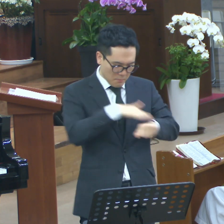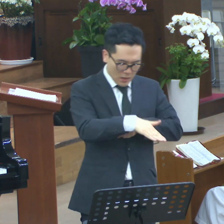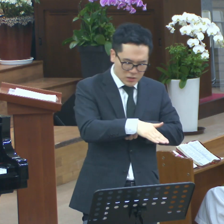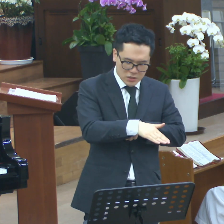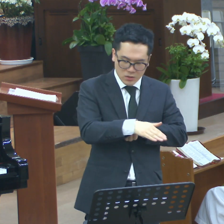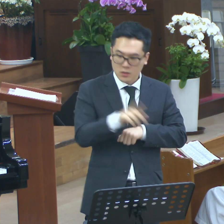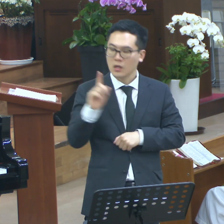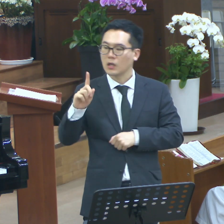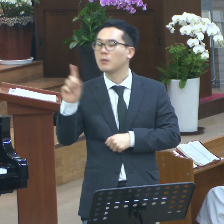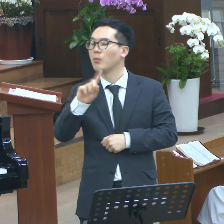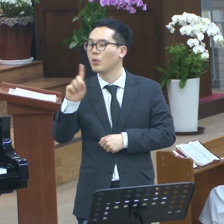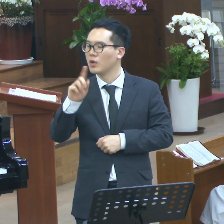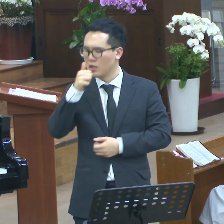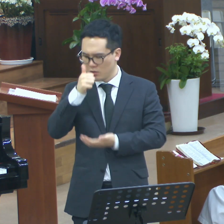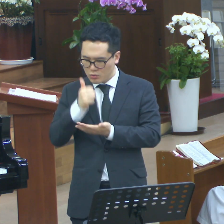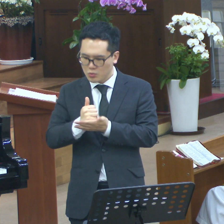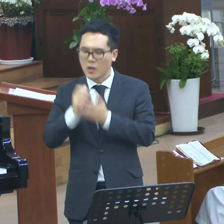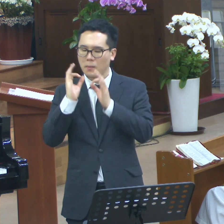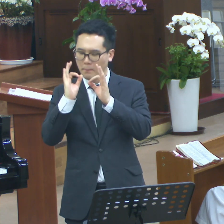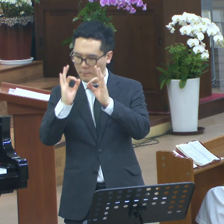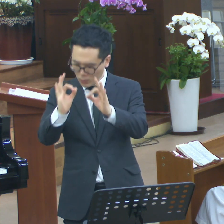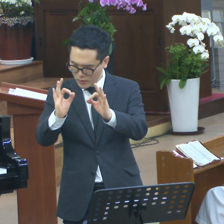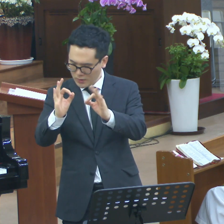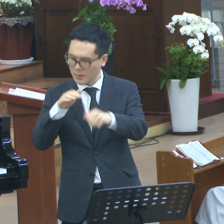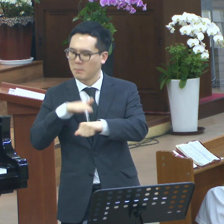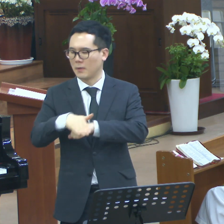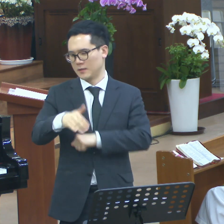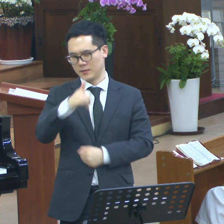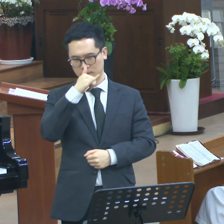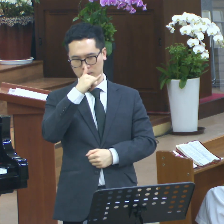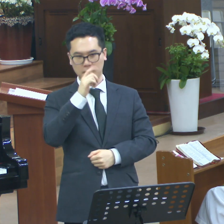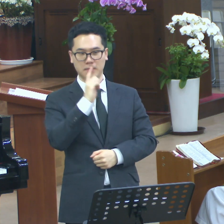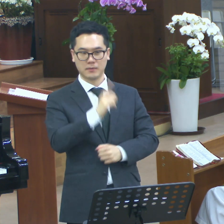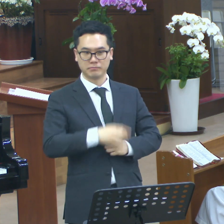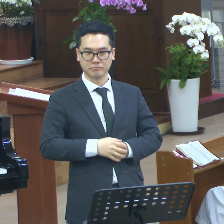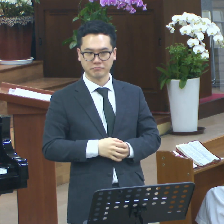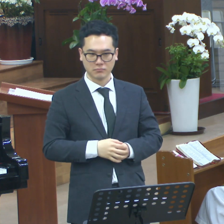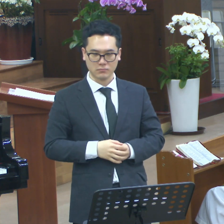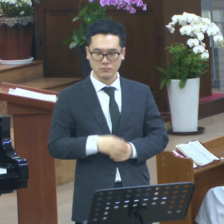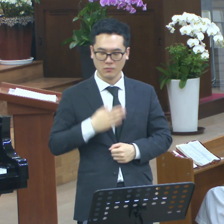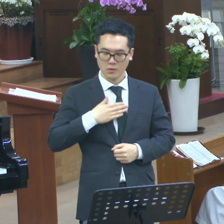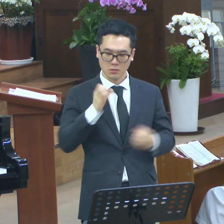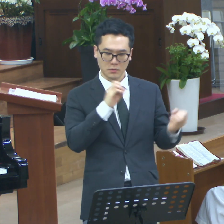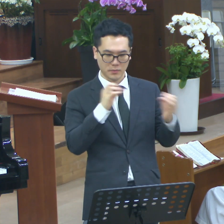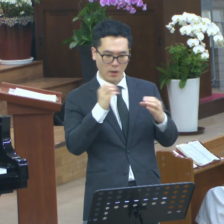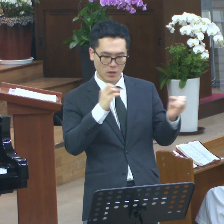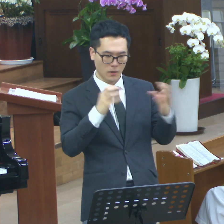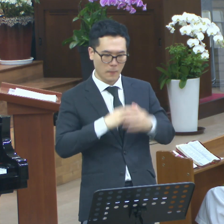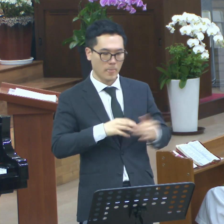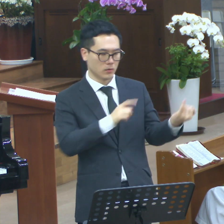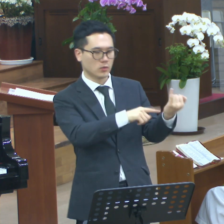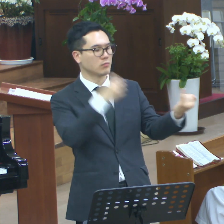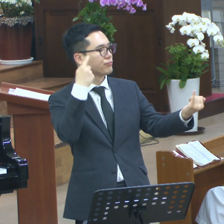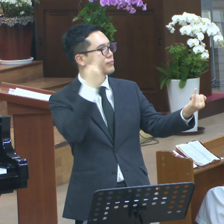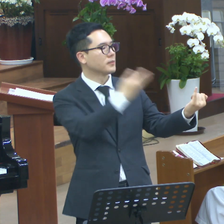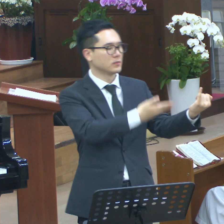이렇게 강의하시기 전에 제 방에 와서 먼저 말씀을 하셨어요. 그래서 제가 질문했어요. 사람들 앞에